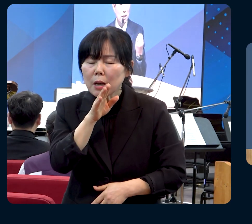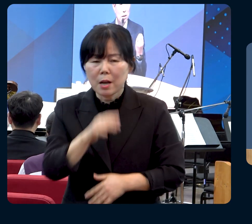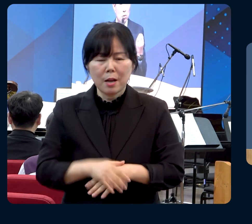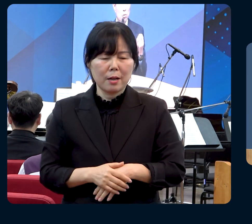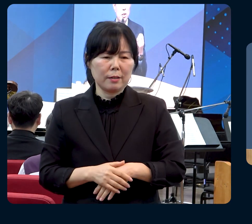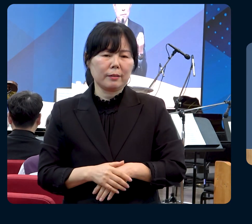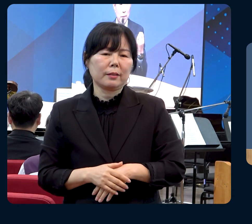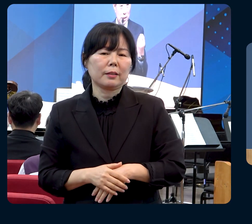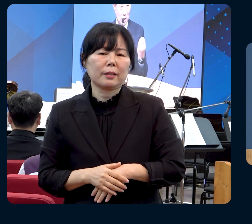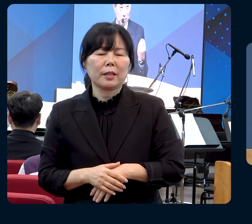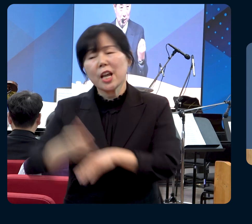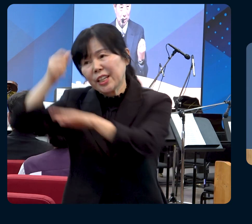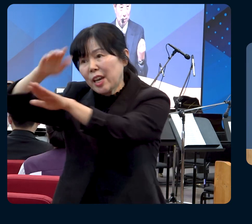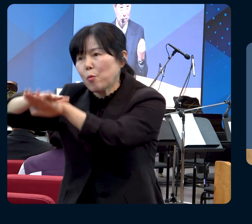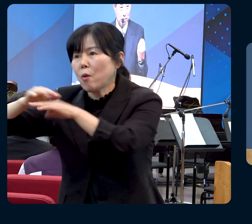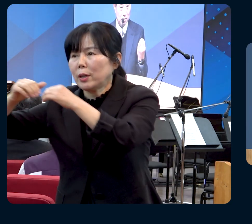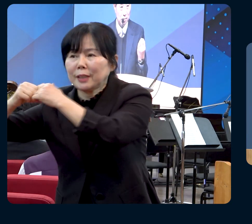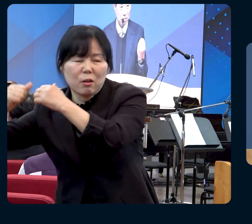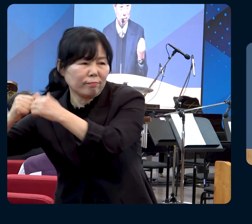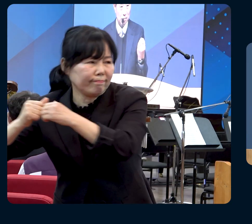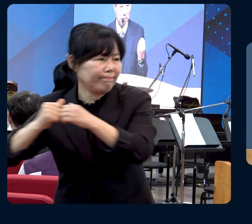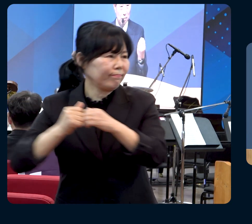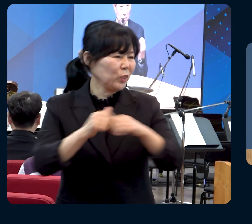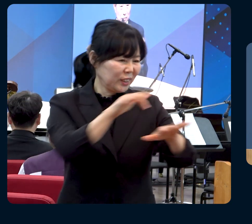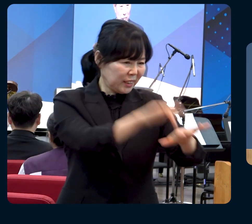월시퍼와 루시퍼의 싸움이,